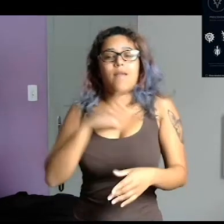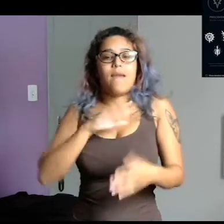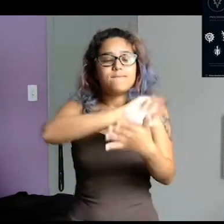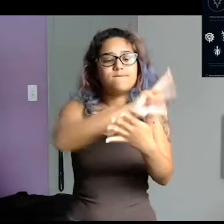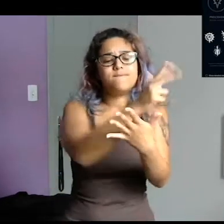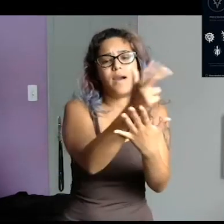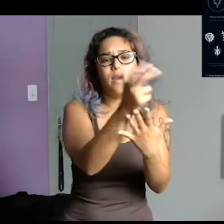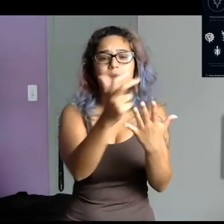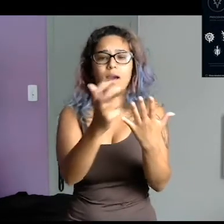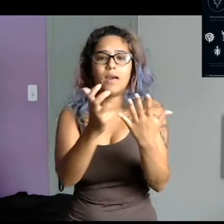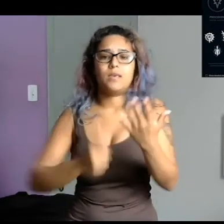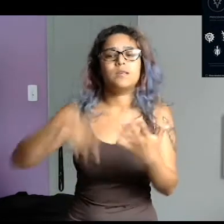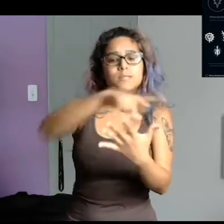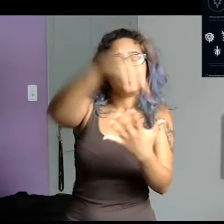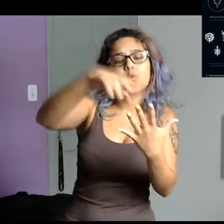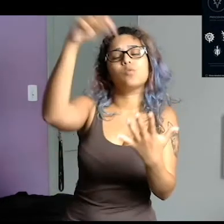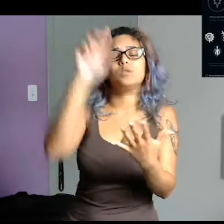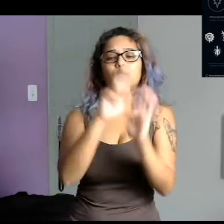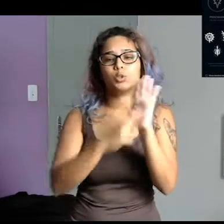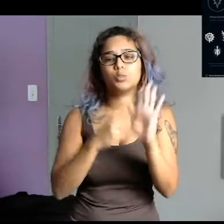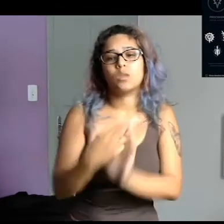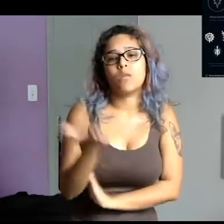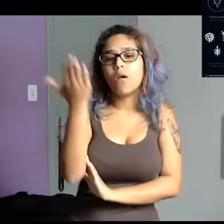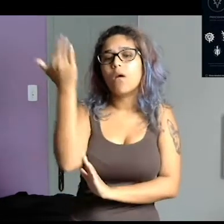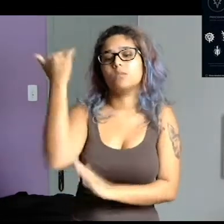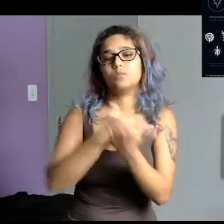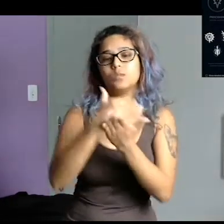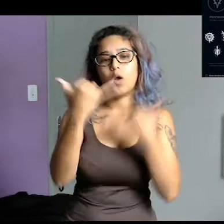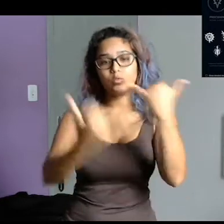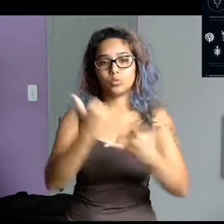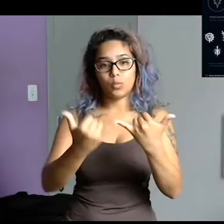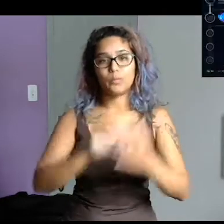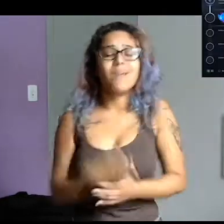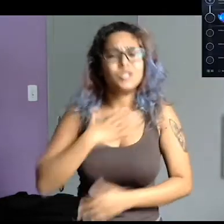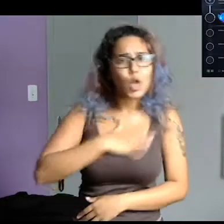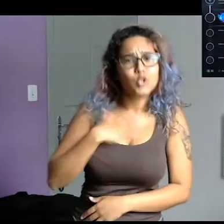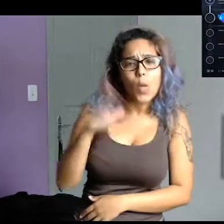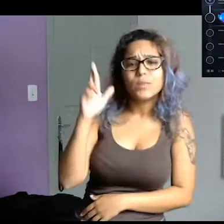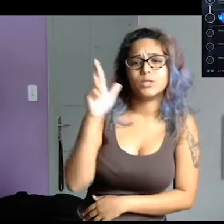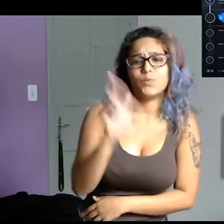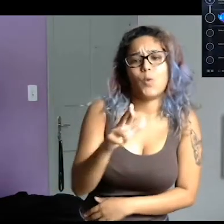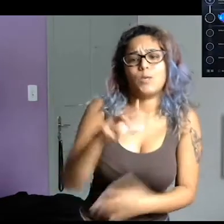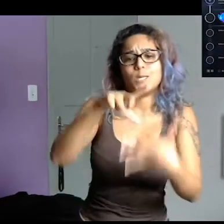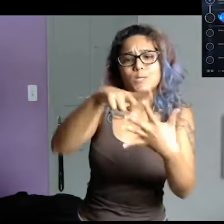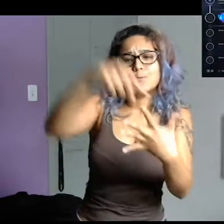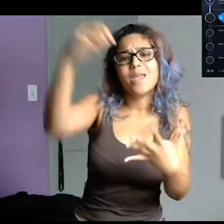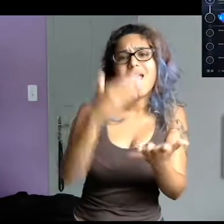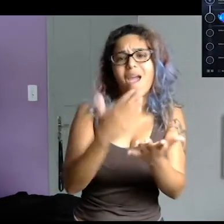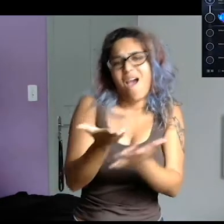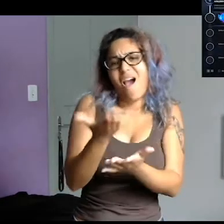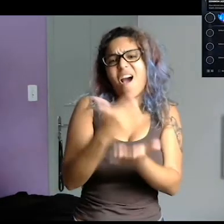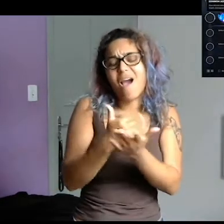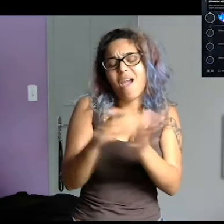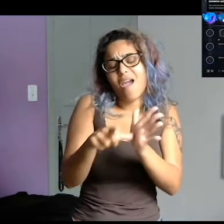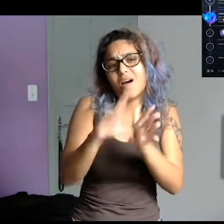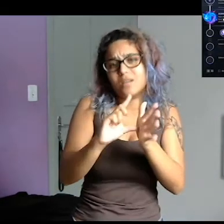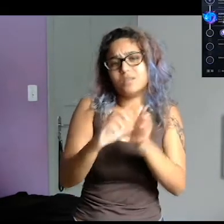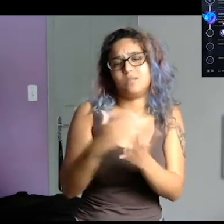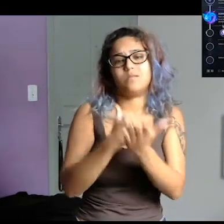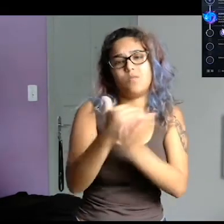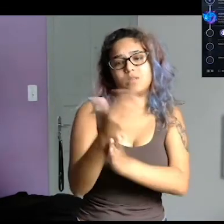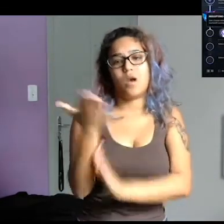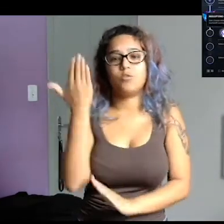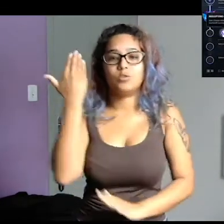de escolhas antes de começar a partida que realmente façam diferença enquanto você tá nela. A gente gostou desses resultados e escolhemos ampliar um pouco esse